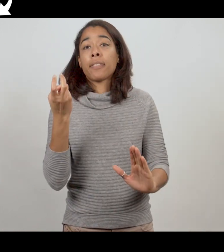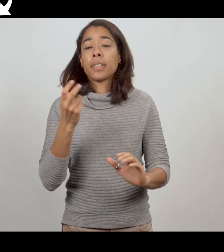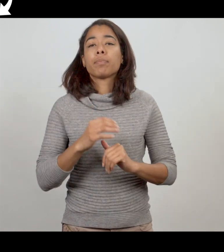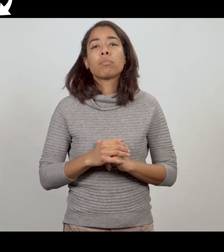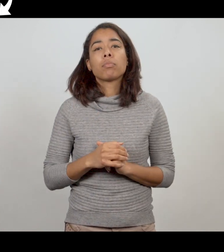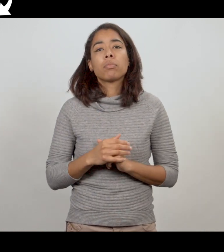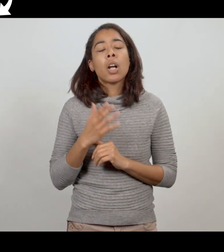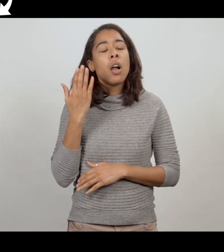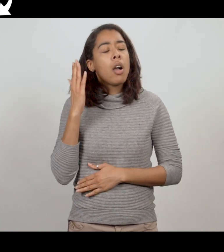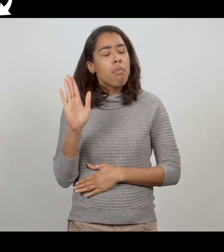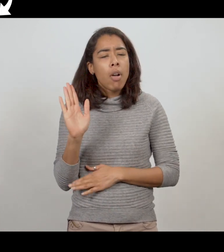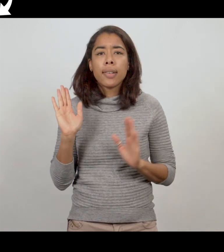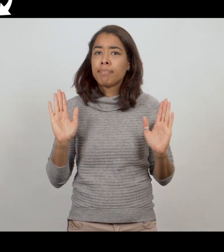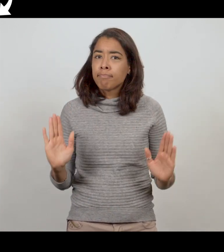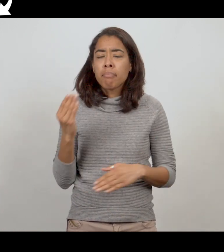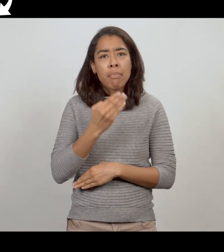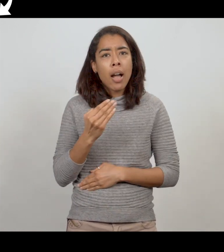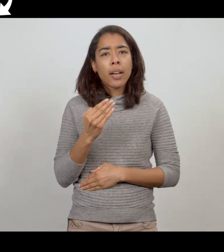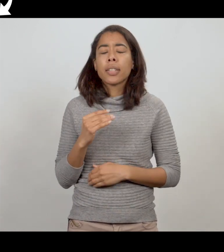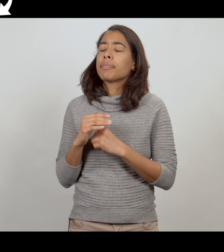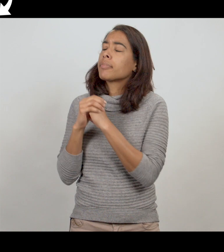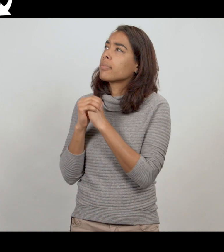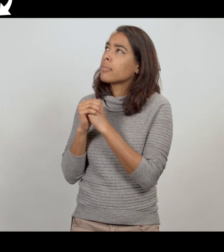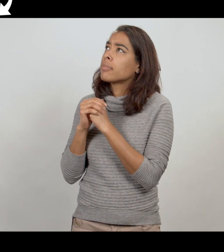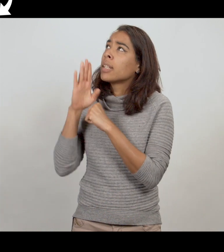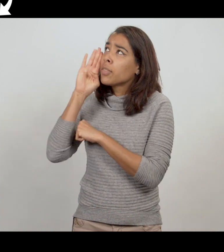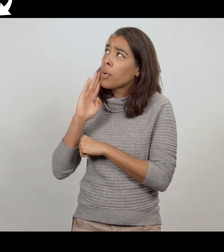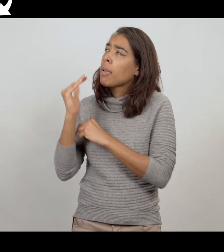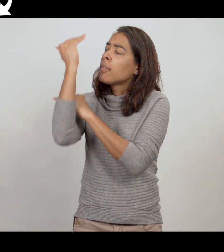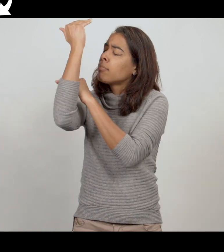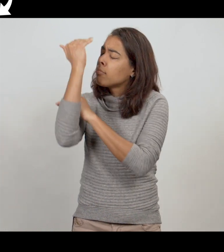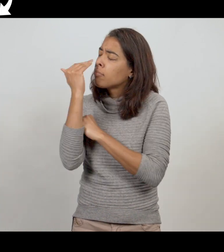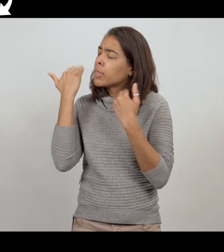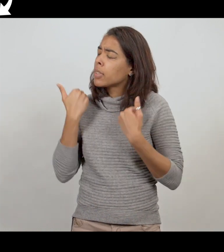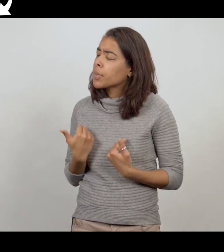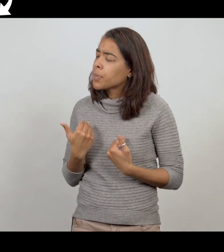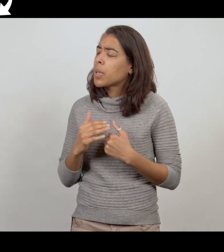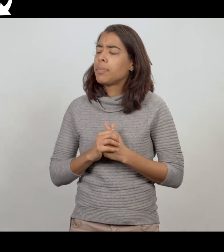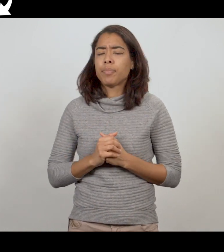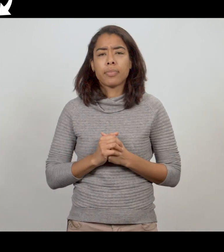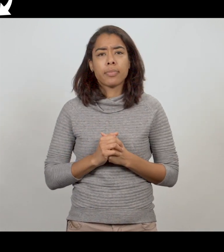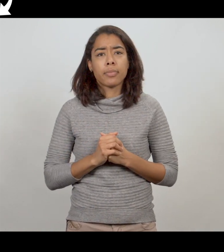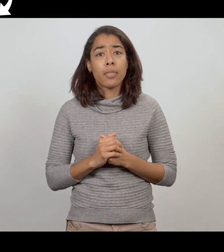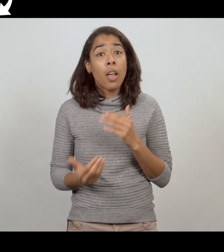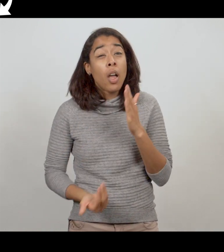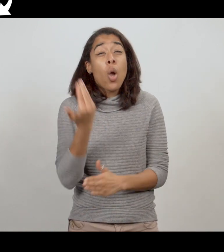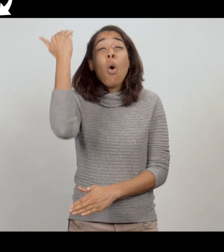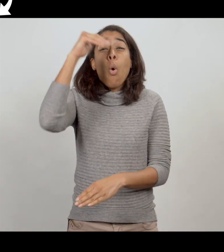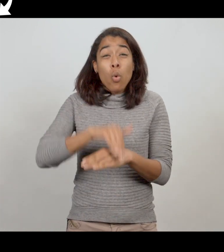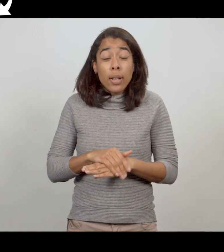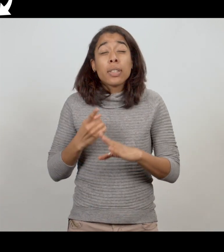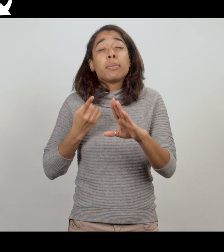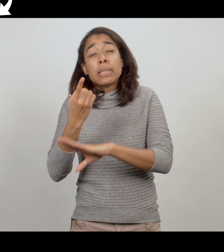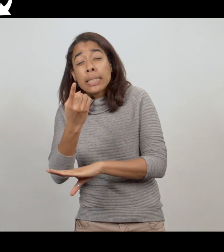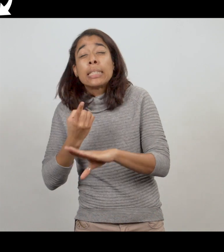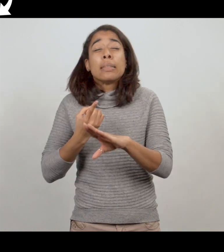routes. Marie se confie à Dieu et prie qu'il la protège. Elle marche toute la